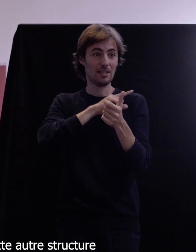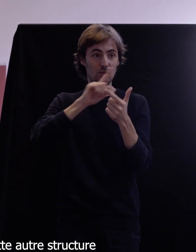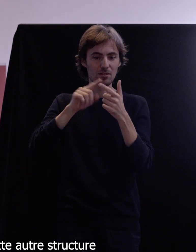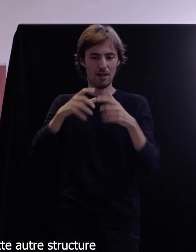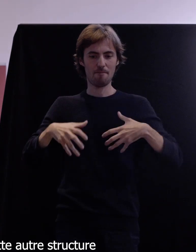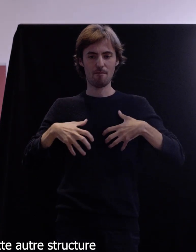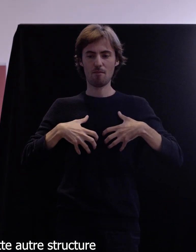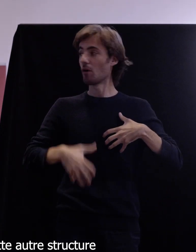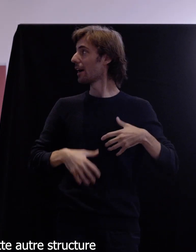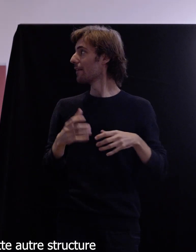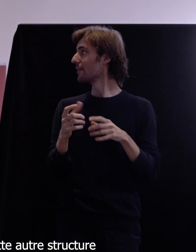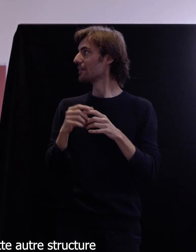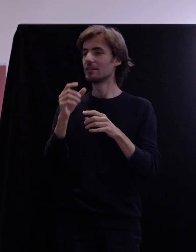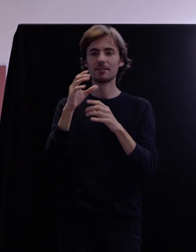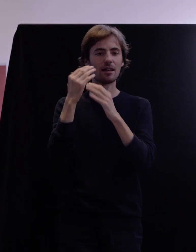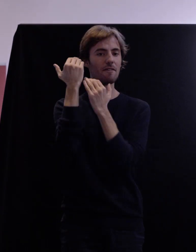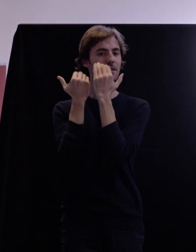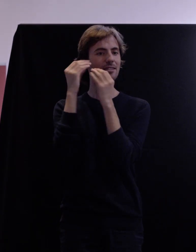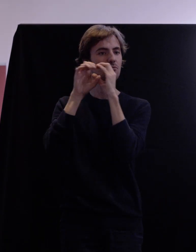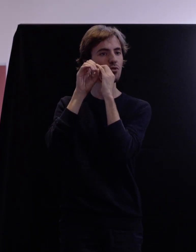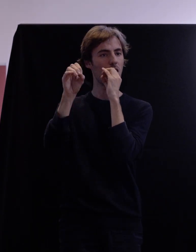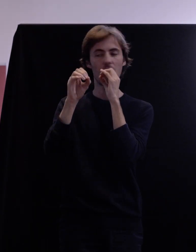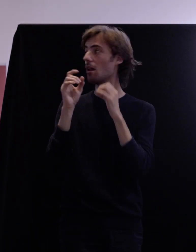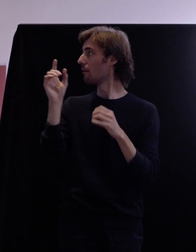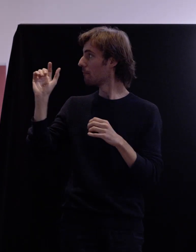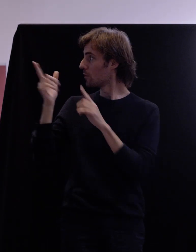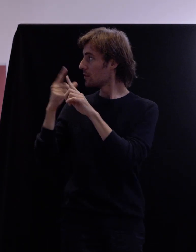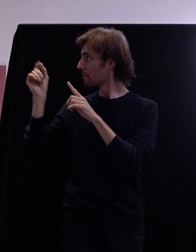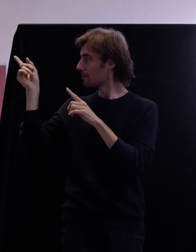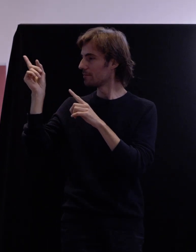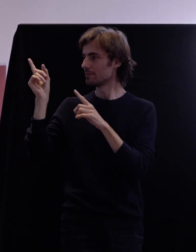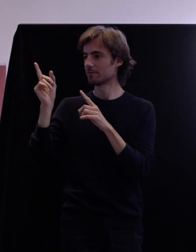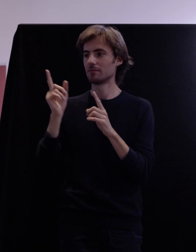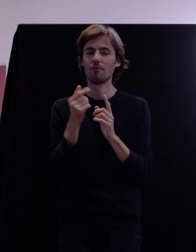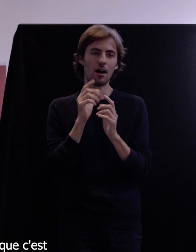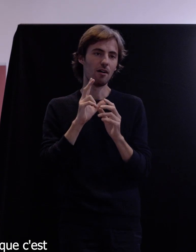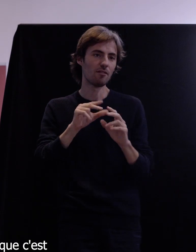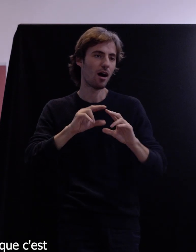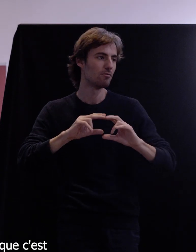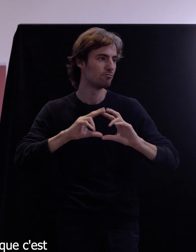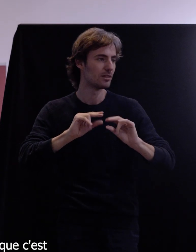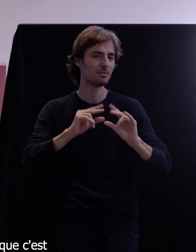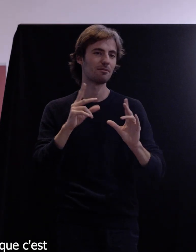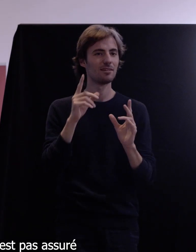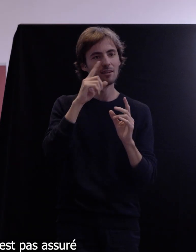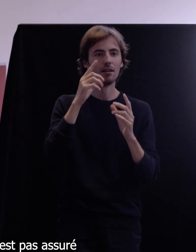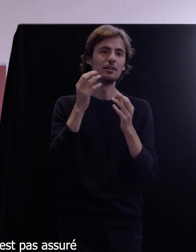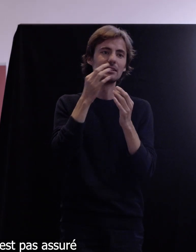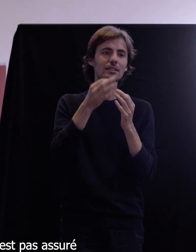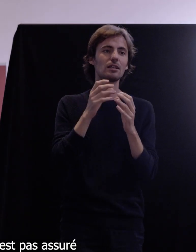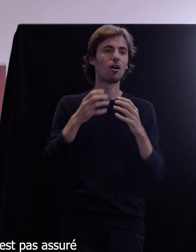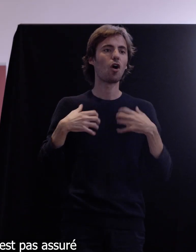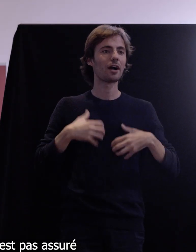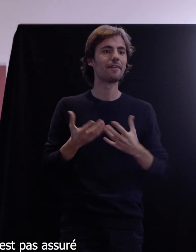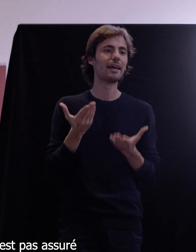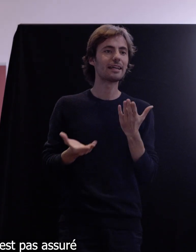autre structure qu'on appelle le vestibule. Et alors je le développerai après, mais on dit que c'est l'organe de l'équilibre, mais l'équilibre